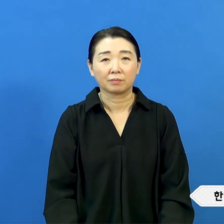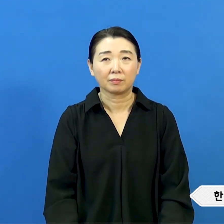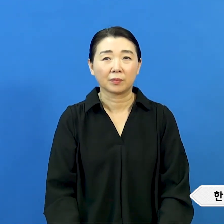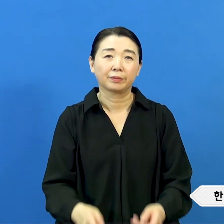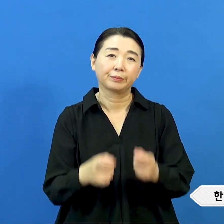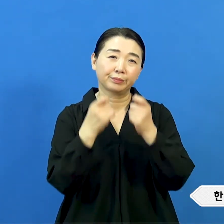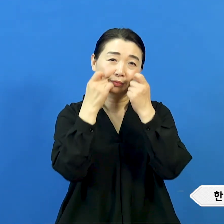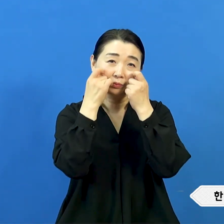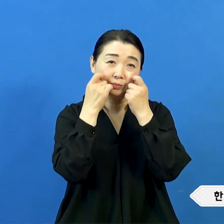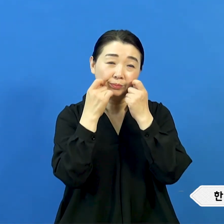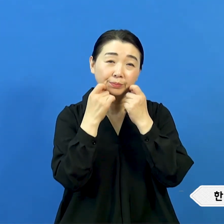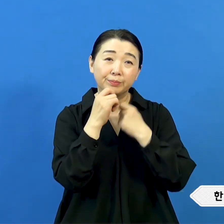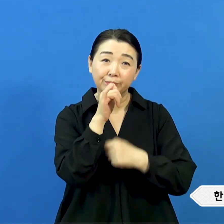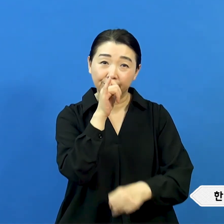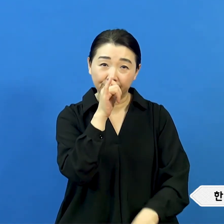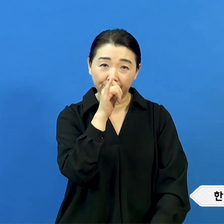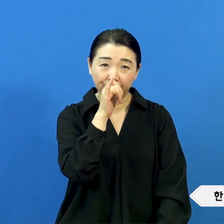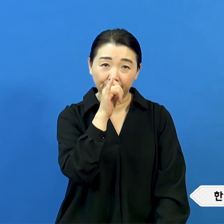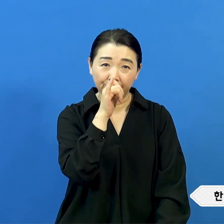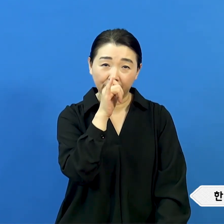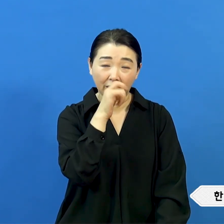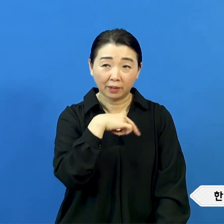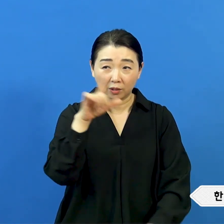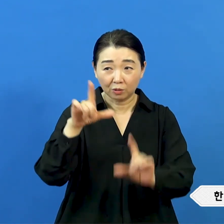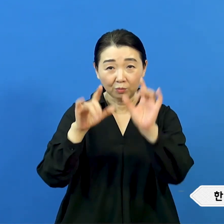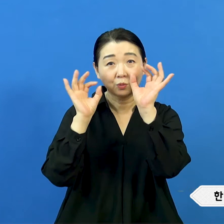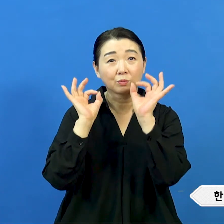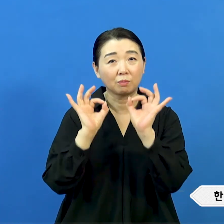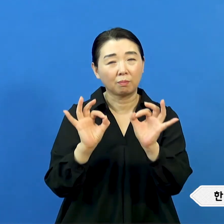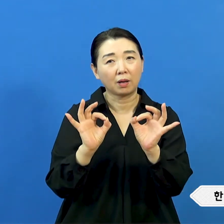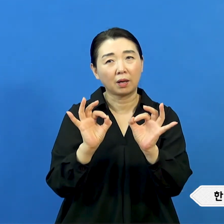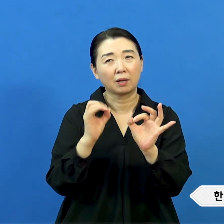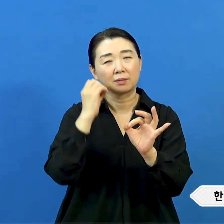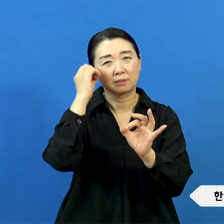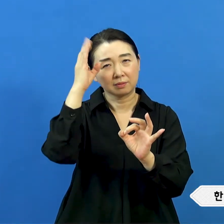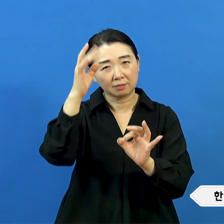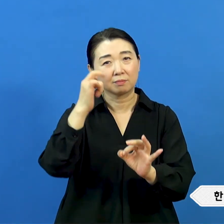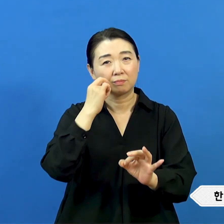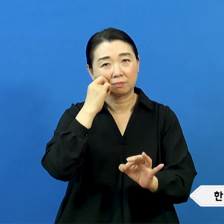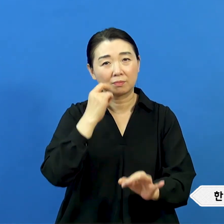눈물을 주르륵 흘리셨습니다. 저는 그 모습을 잊을 수가 없습니다.